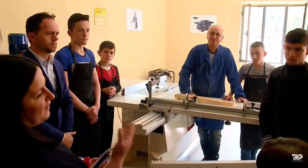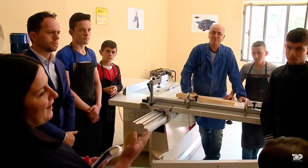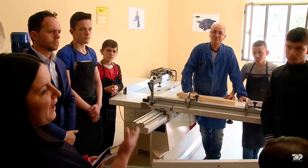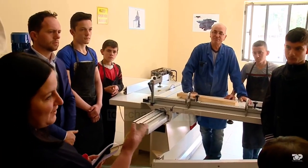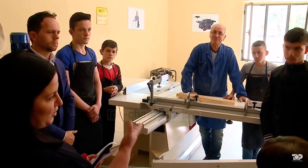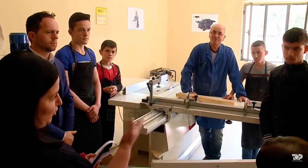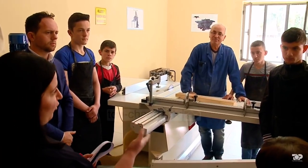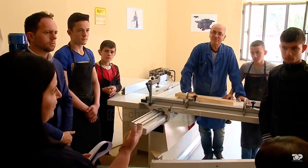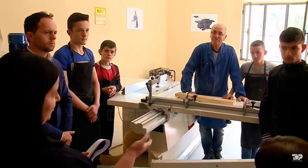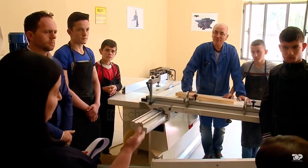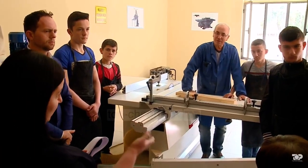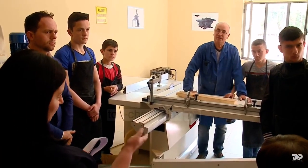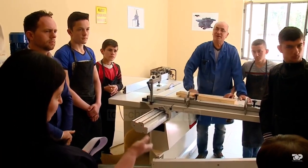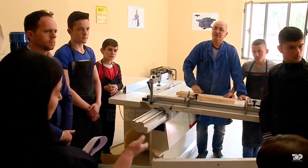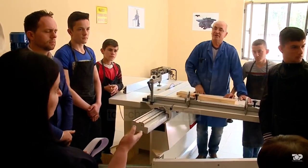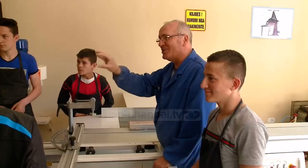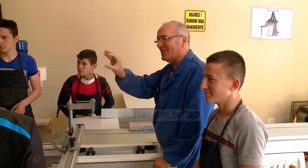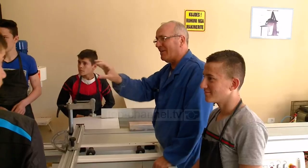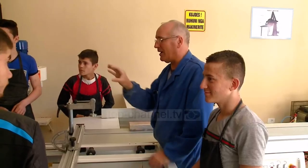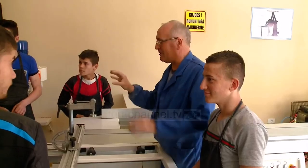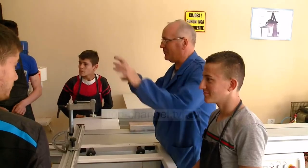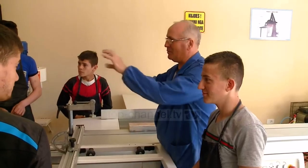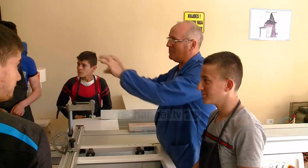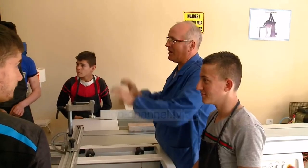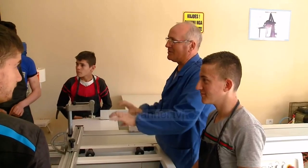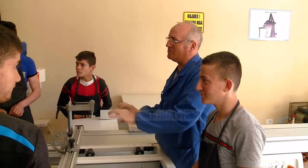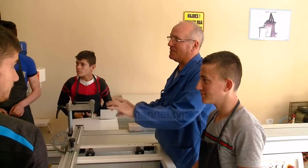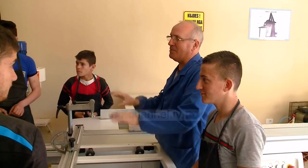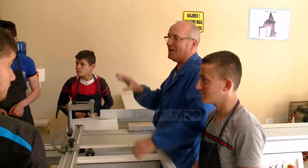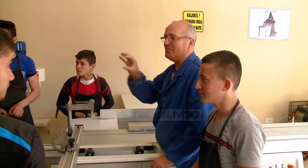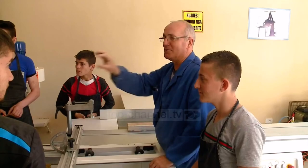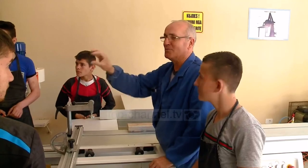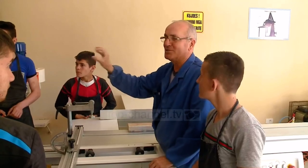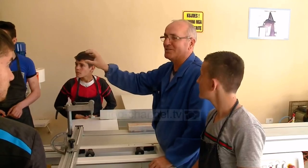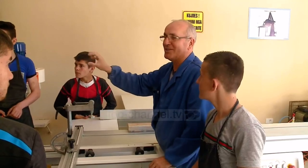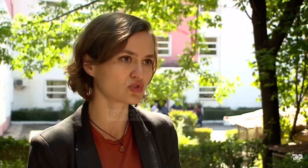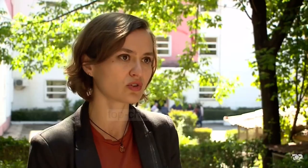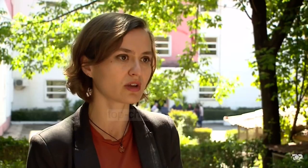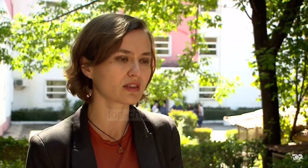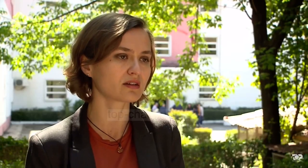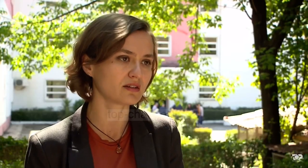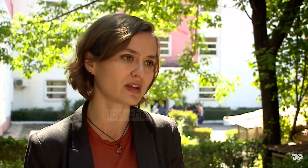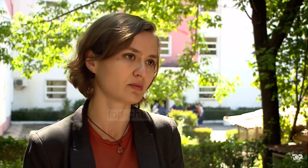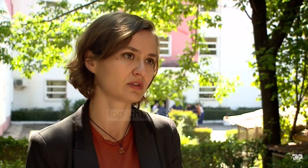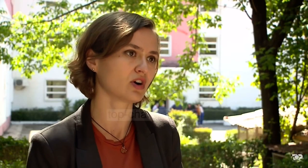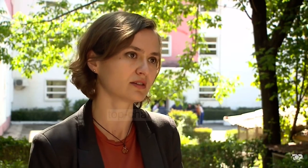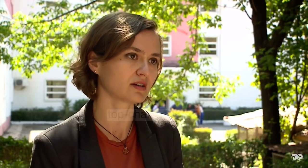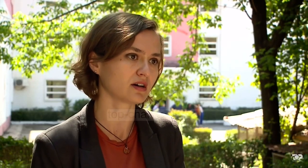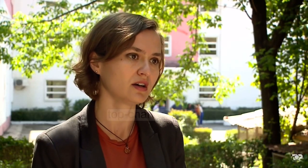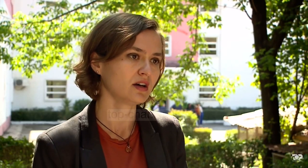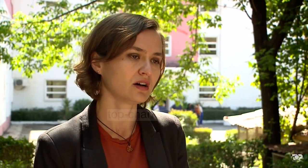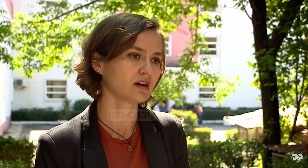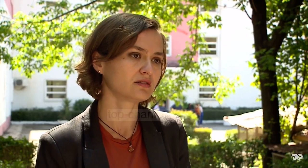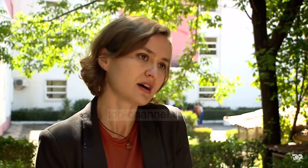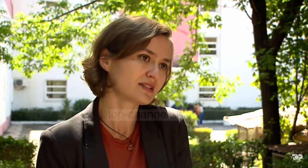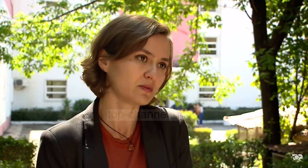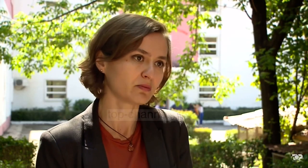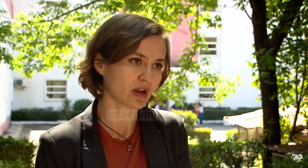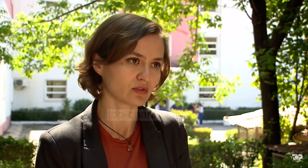se si mund të vazhdojmë në zgjerimin e ofrimit të kurseve për nxënësit që nuk dëgjojnë edhe në nivele më të larta të arsimit